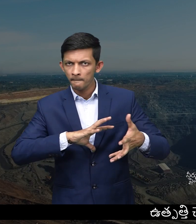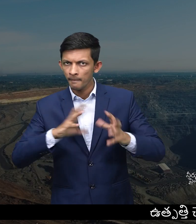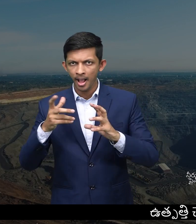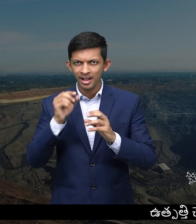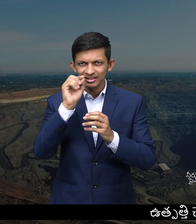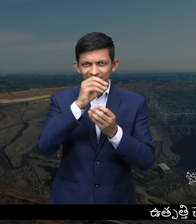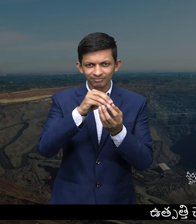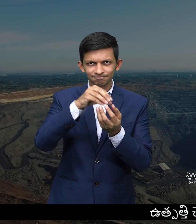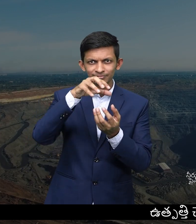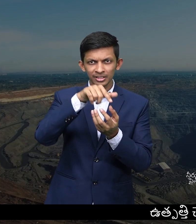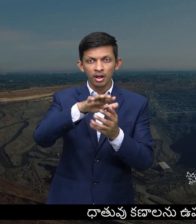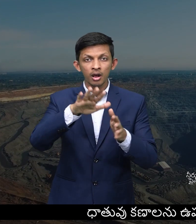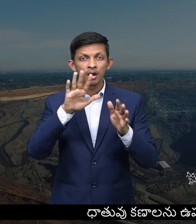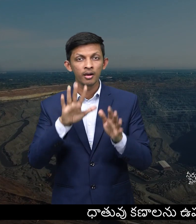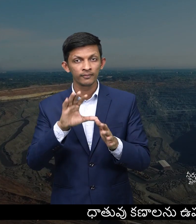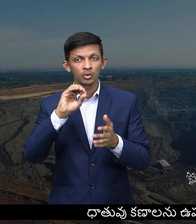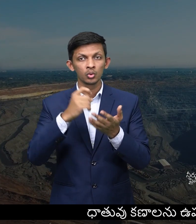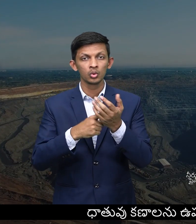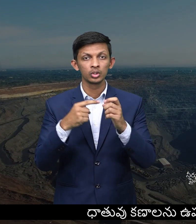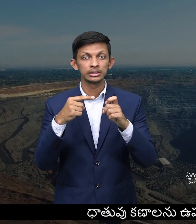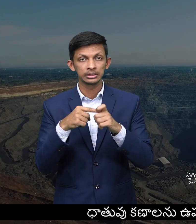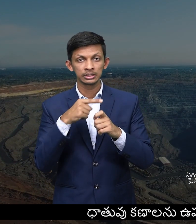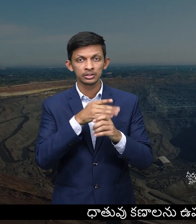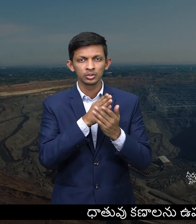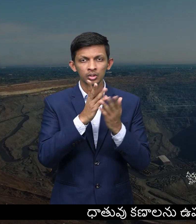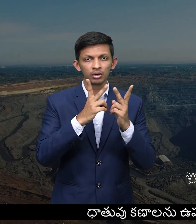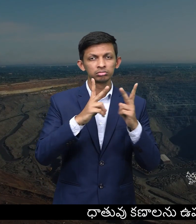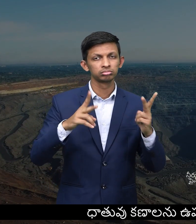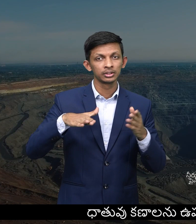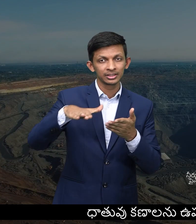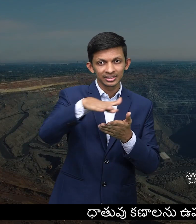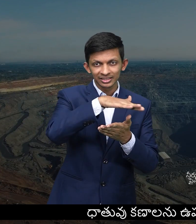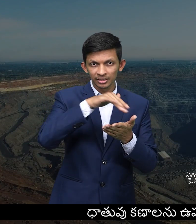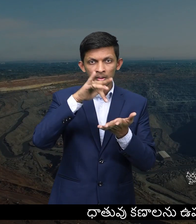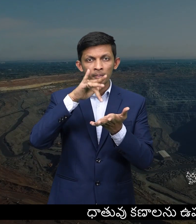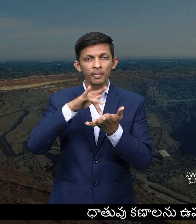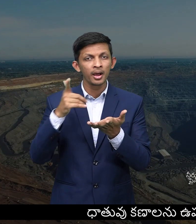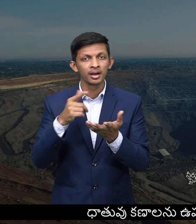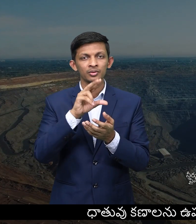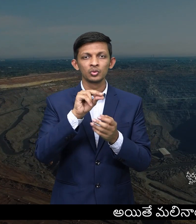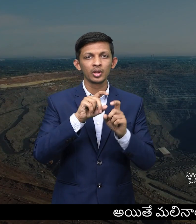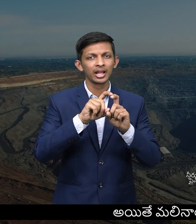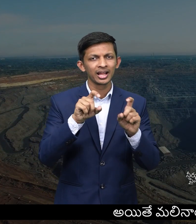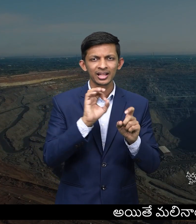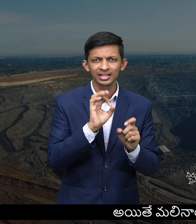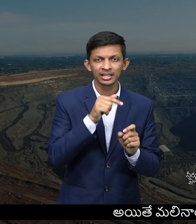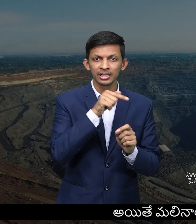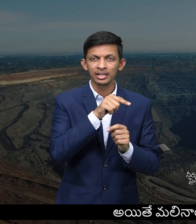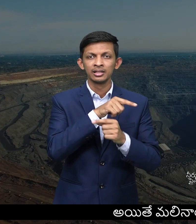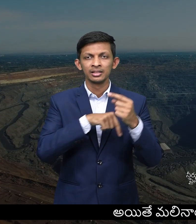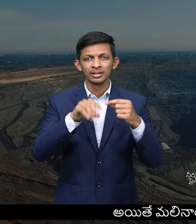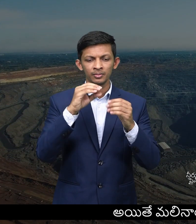ఉత్పత్తి చేయబడిన నురుగు ధాతువు కణాలను ఉపరితలం పైకి తీసుకువెళుతుంది, అయితే